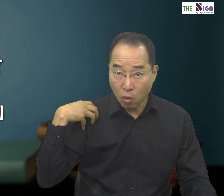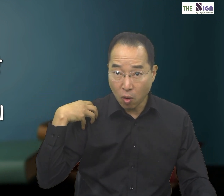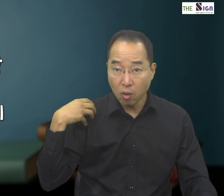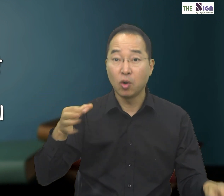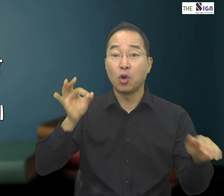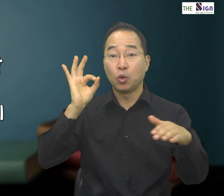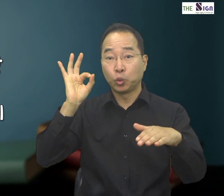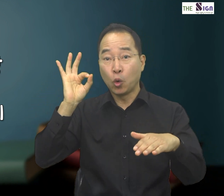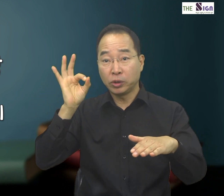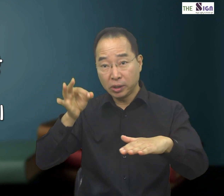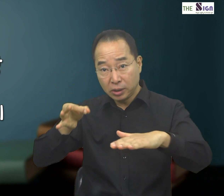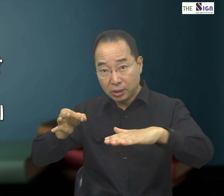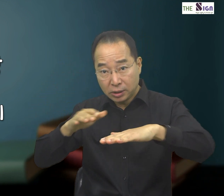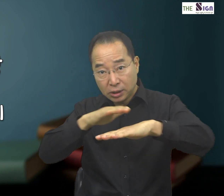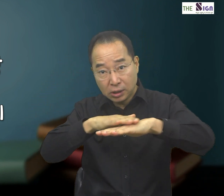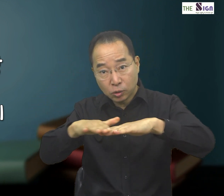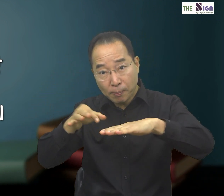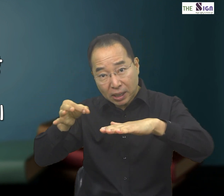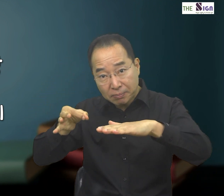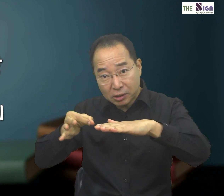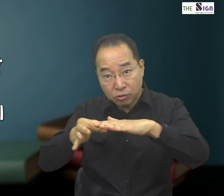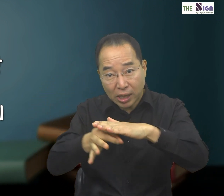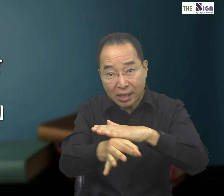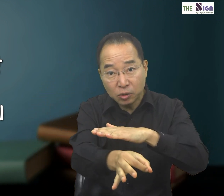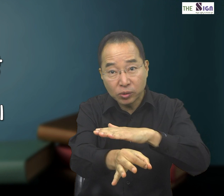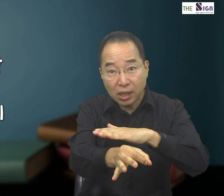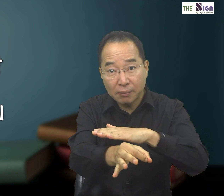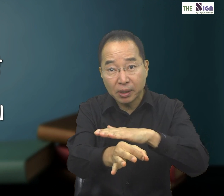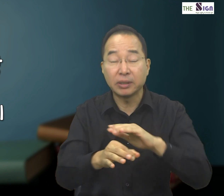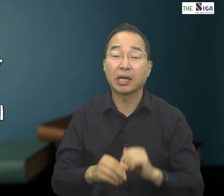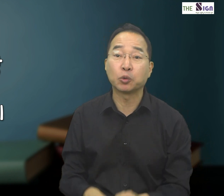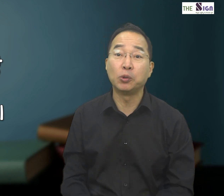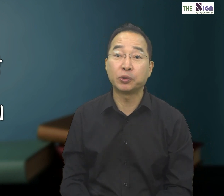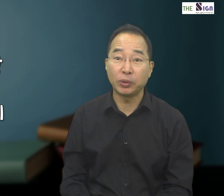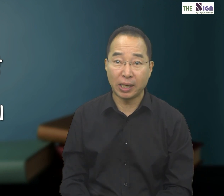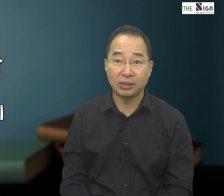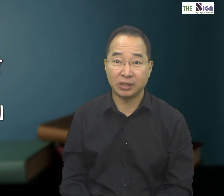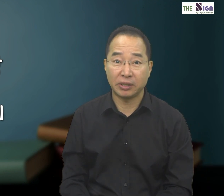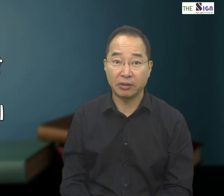하고 돈을 이 손바닥 밑으로 가는 동작하면 내가 돈을 쏜다는 뜻이에요.